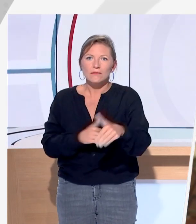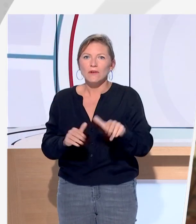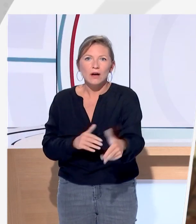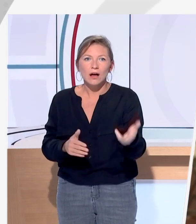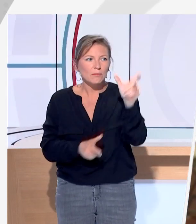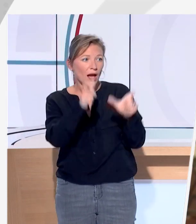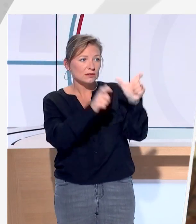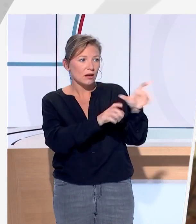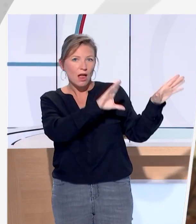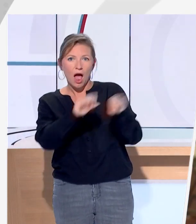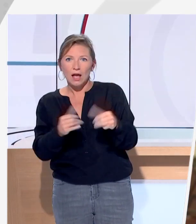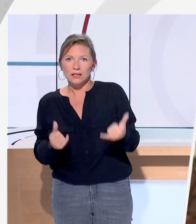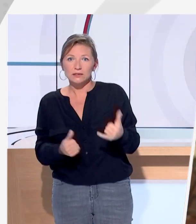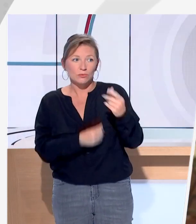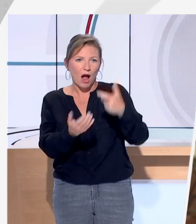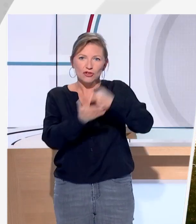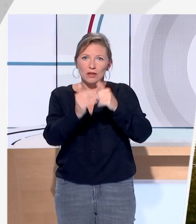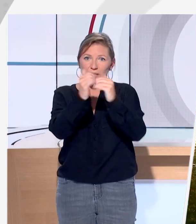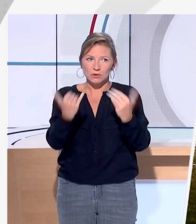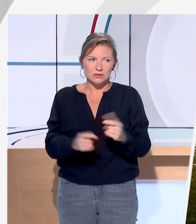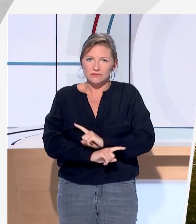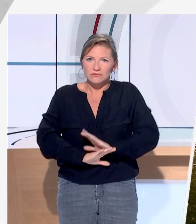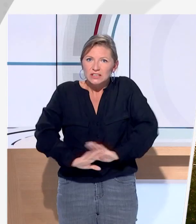personne ne va vouloir investir ou s'installer à Guéret.